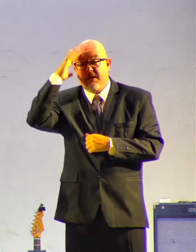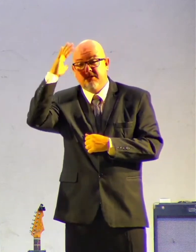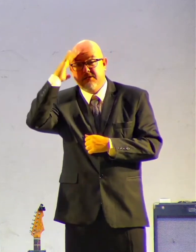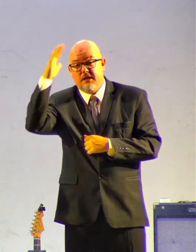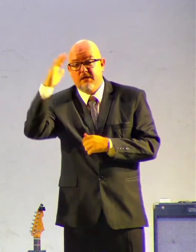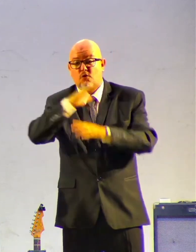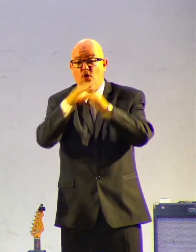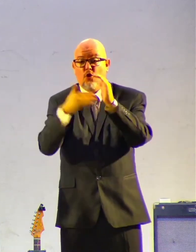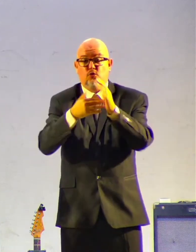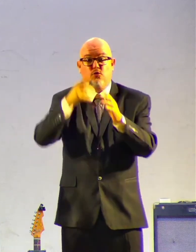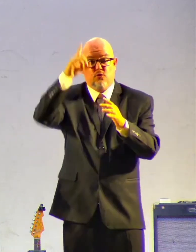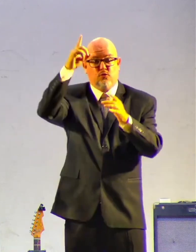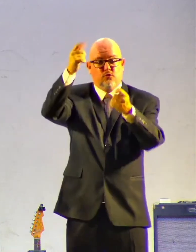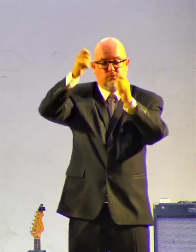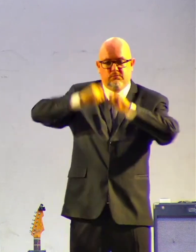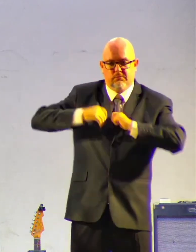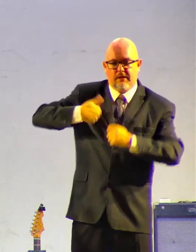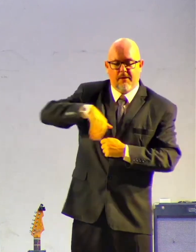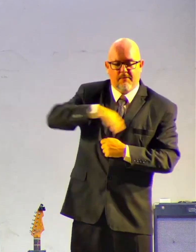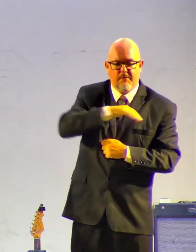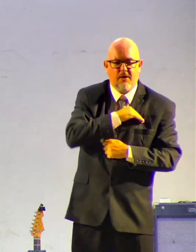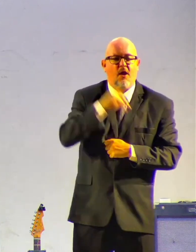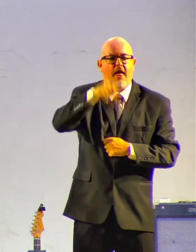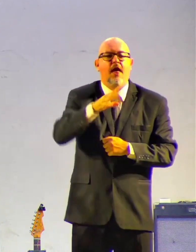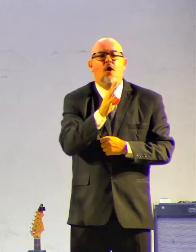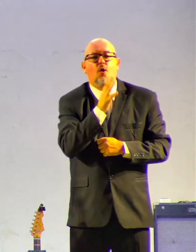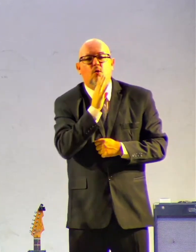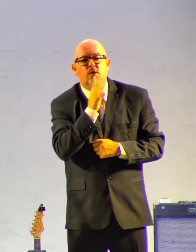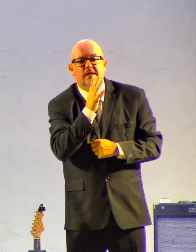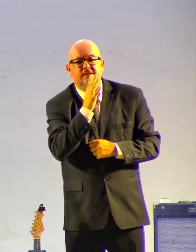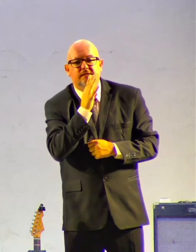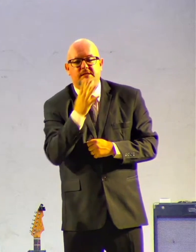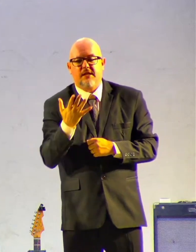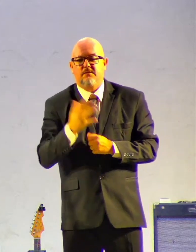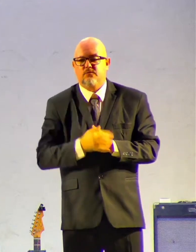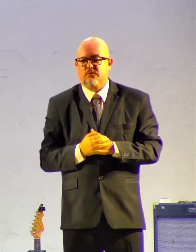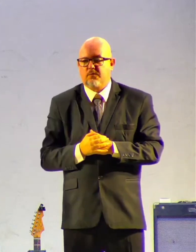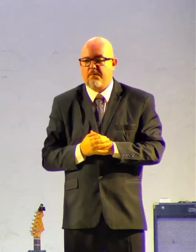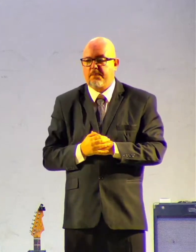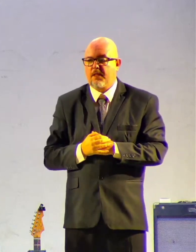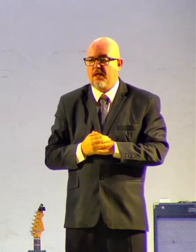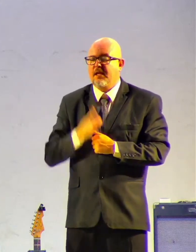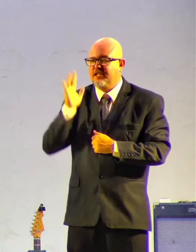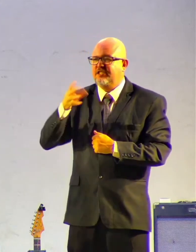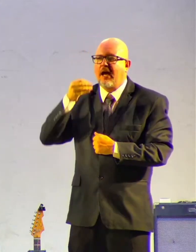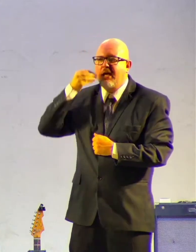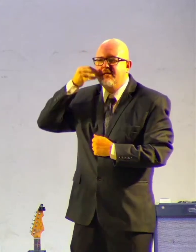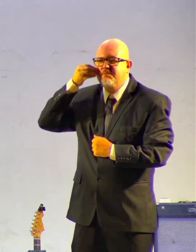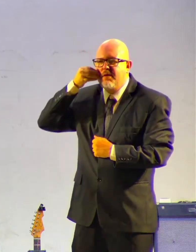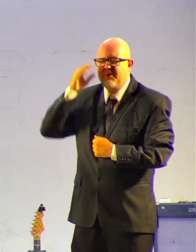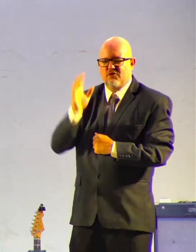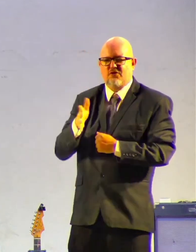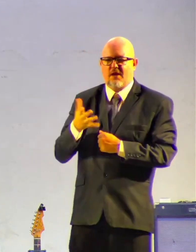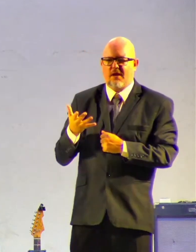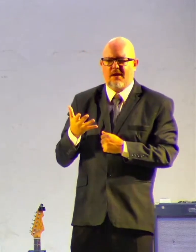tudo quanto Deus tem para nós é o que nós conhecemos e o que nós